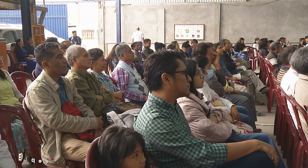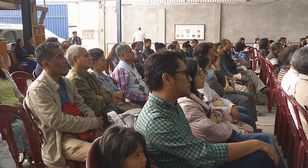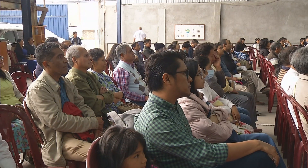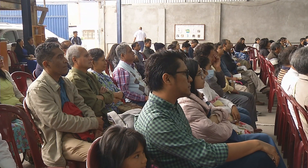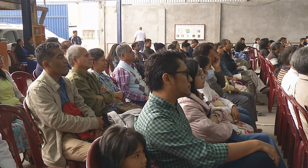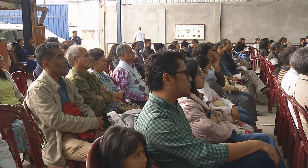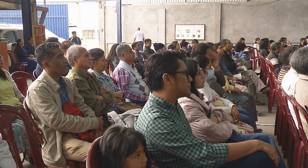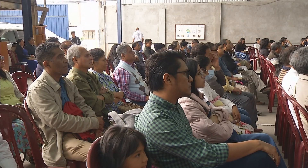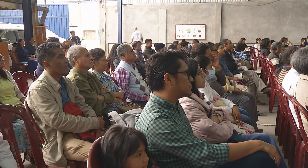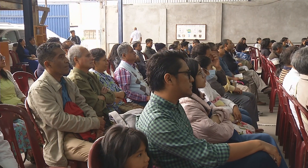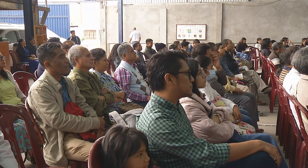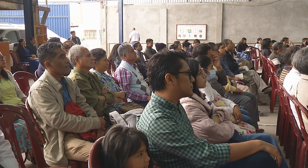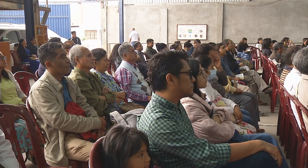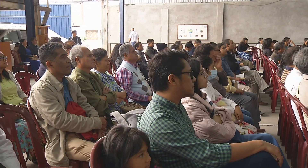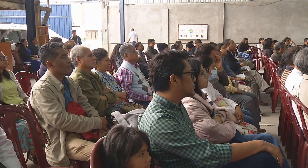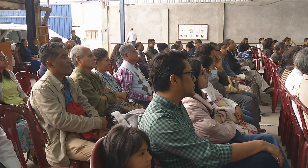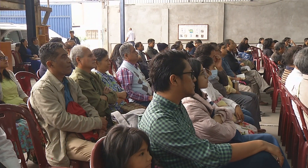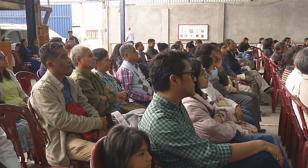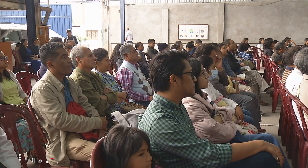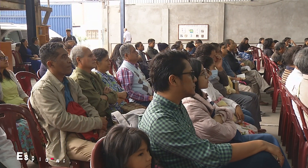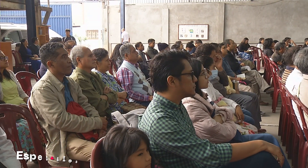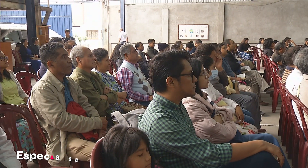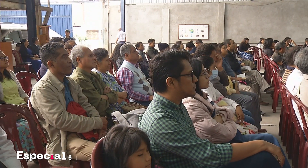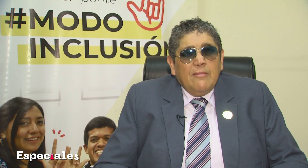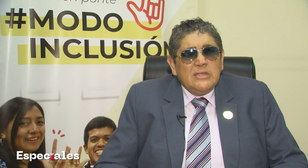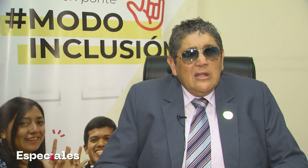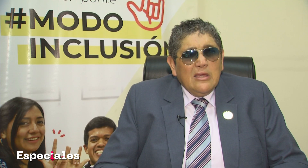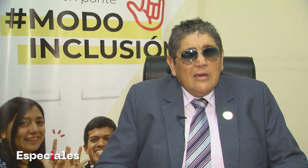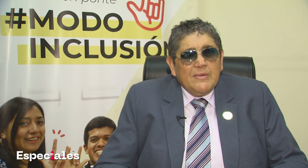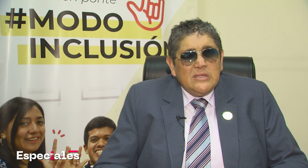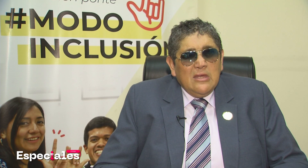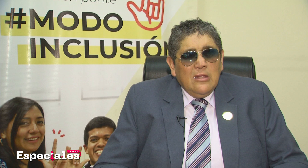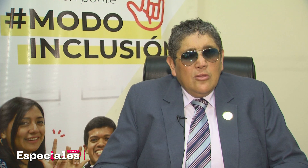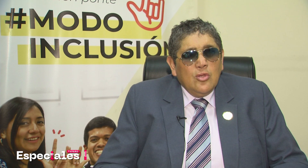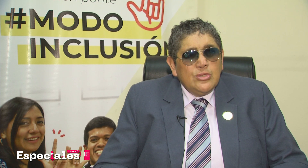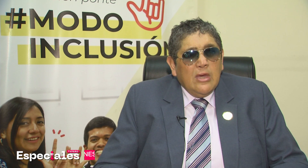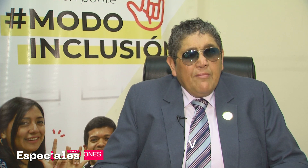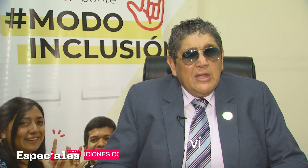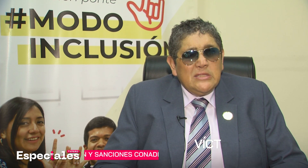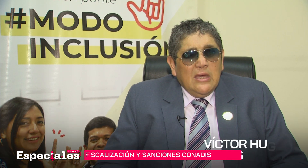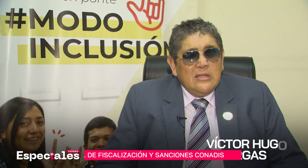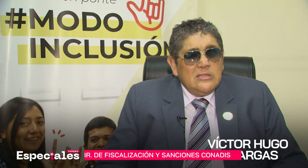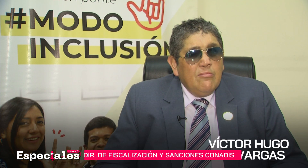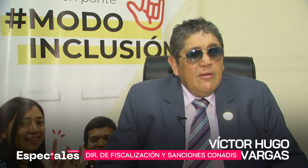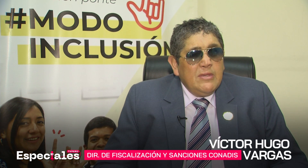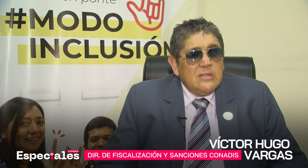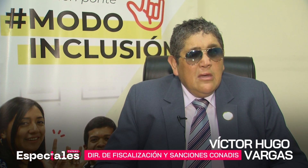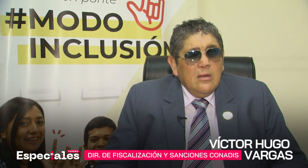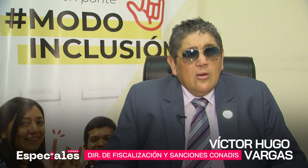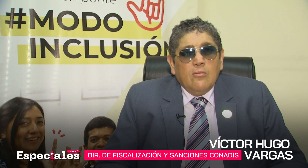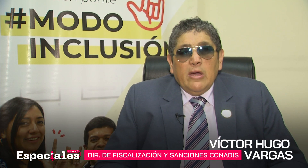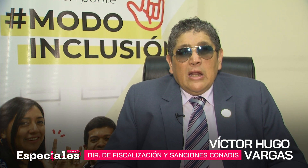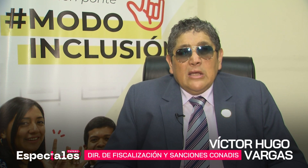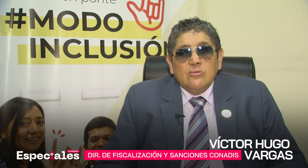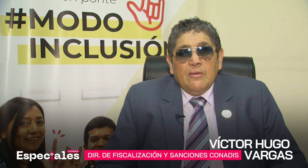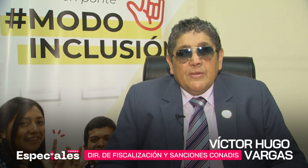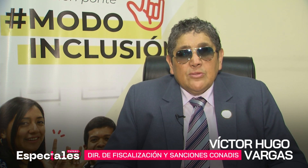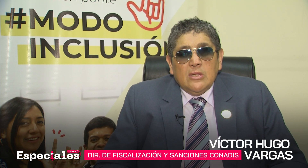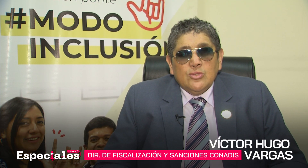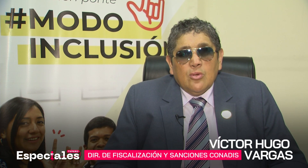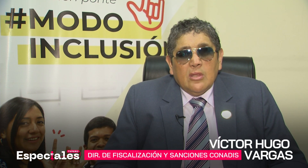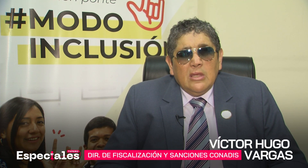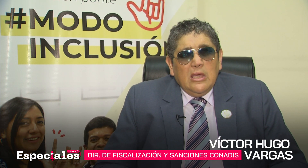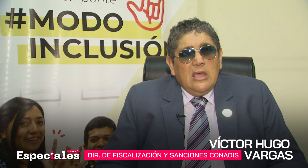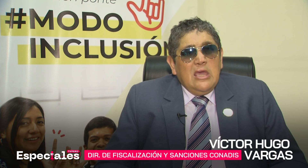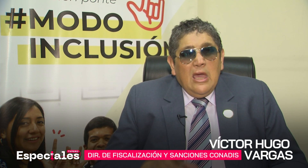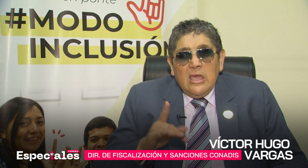discapacidades la más difícil de identificar. A veces la discapacidad no se aprecia de simple vista, como en el caso de las